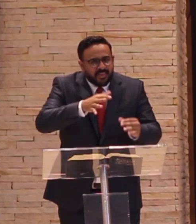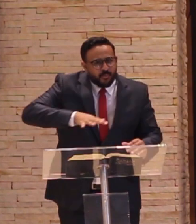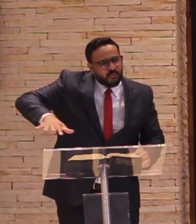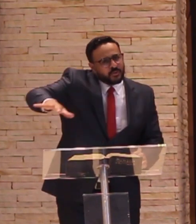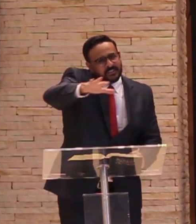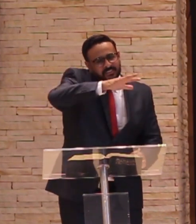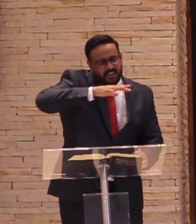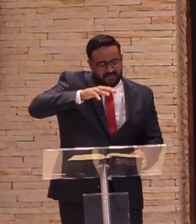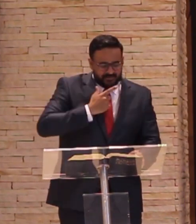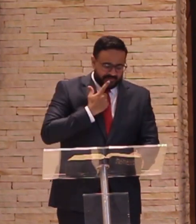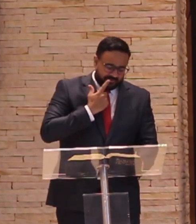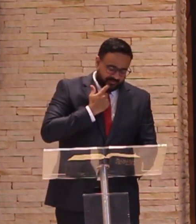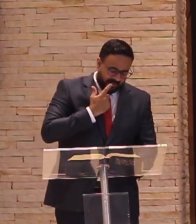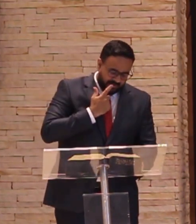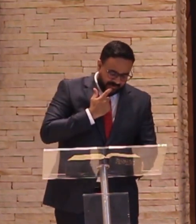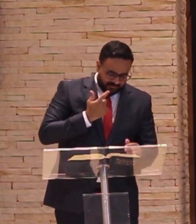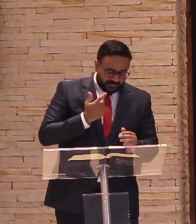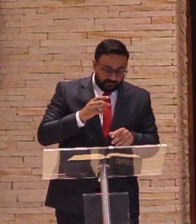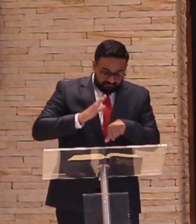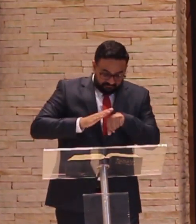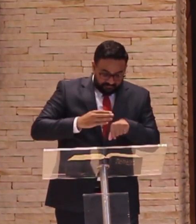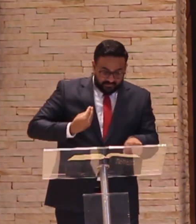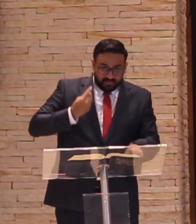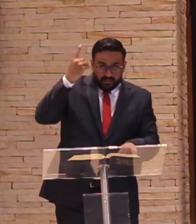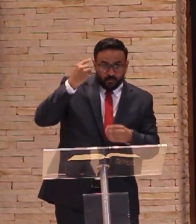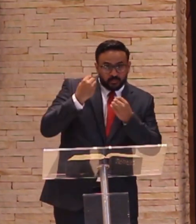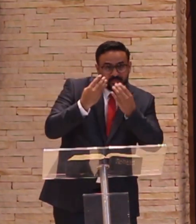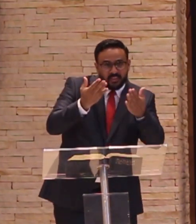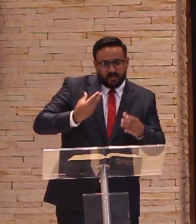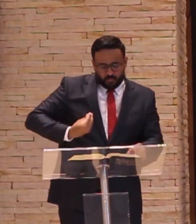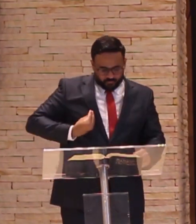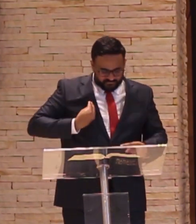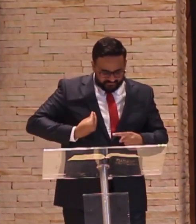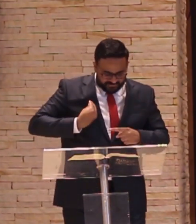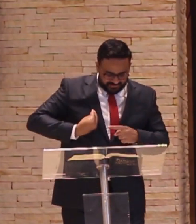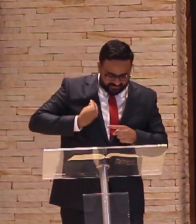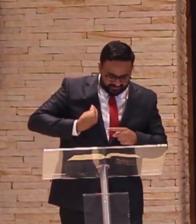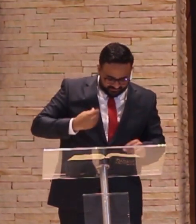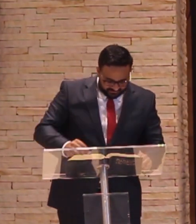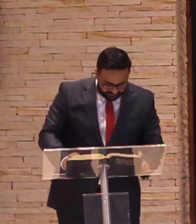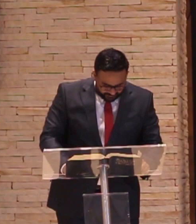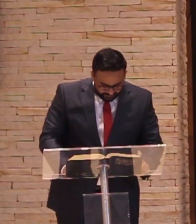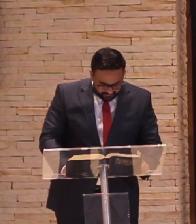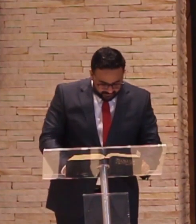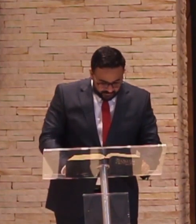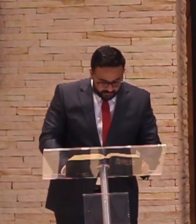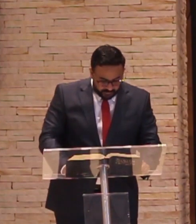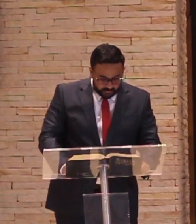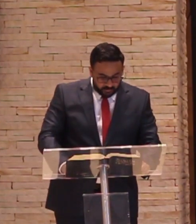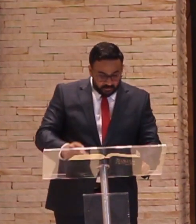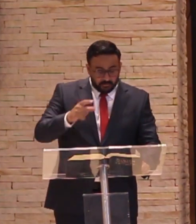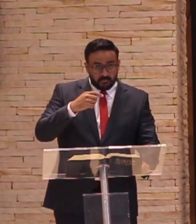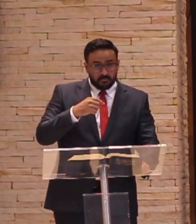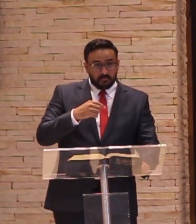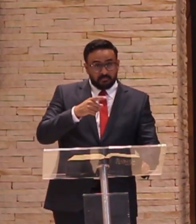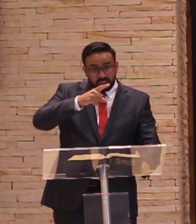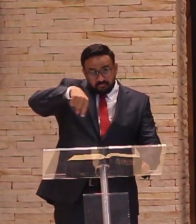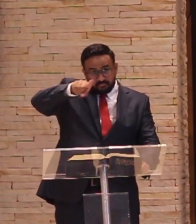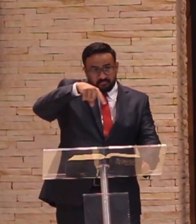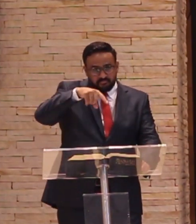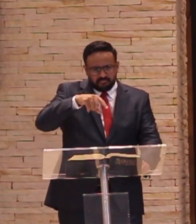dado sobre o altar, para fazer expiação pela vossa